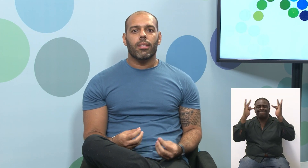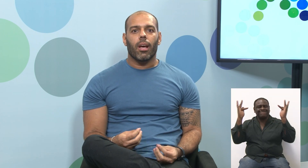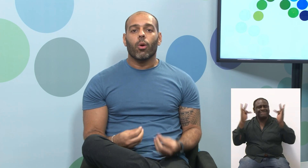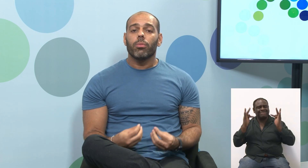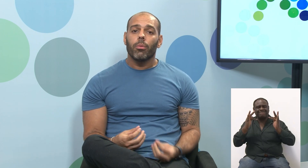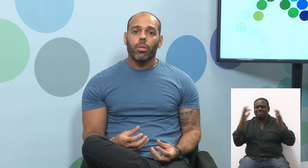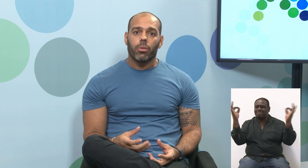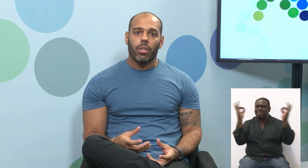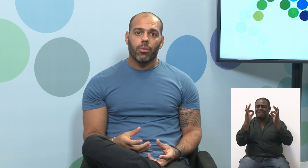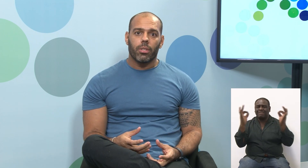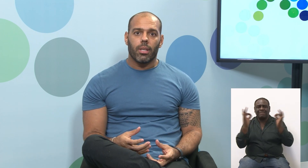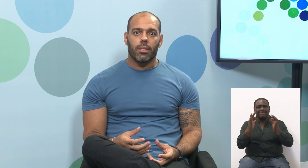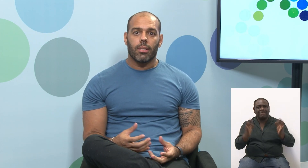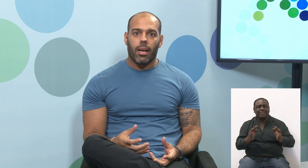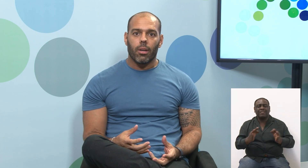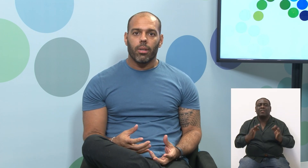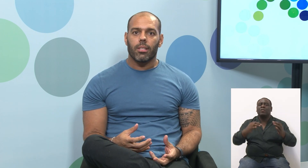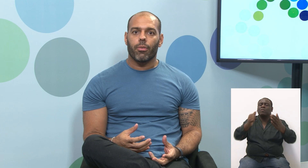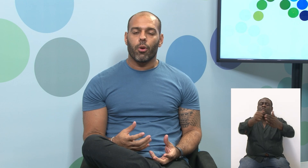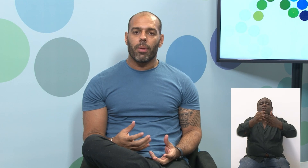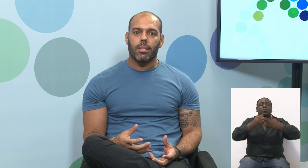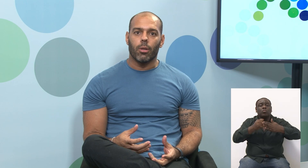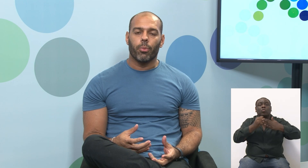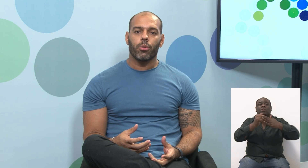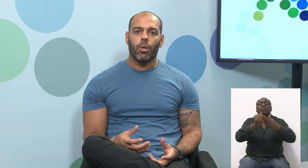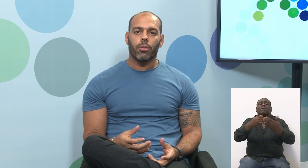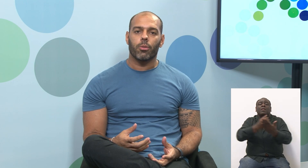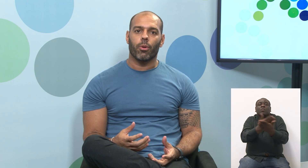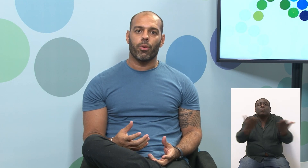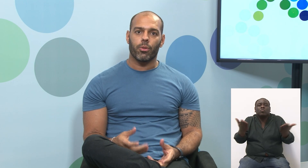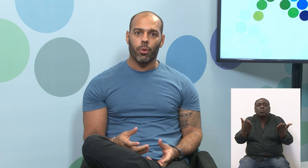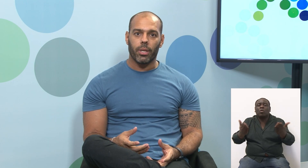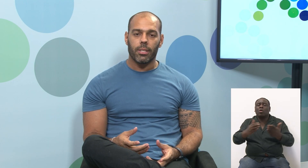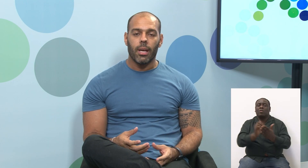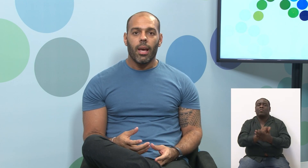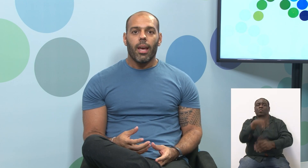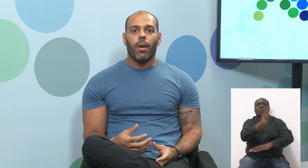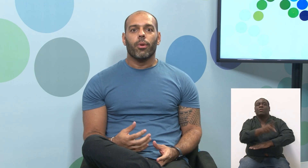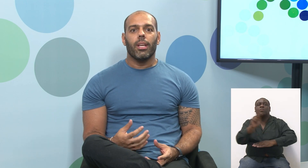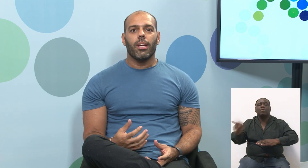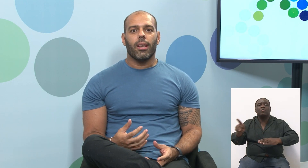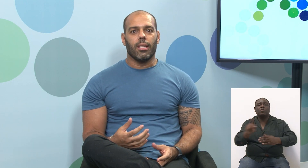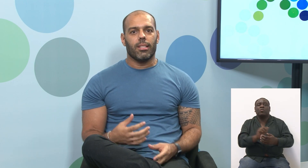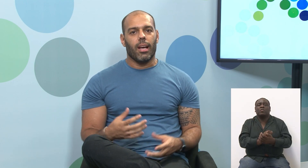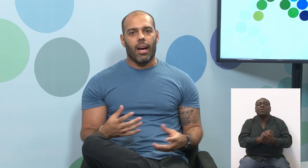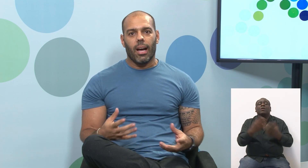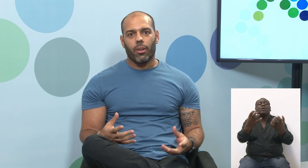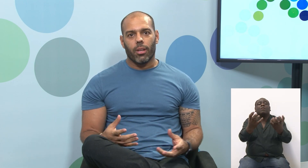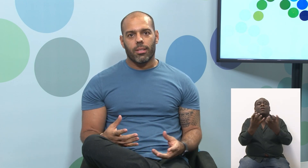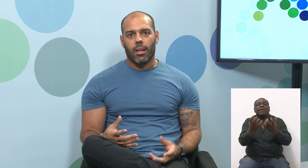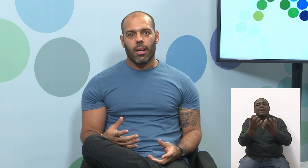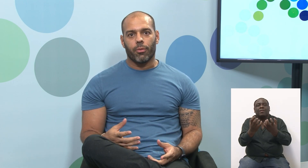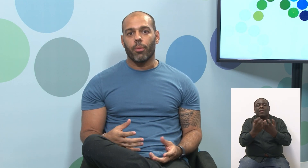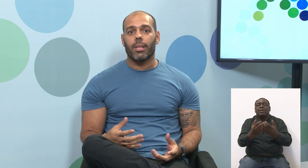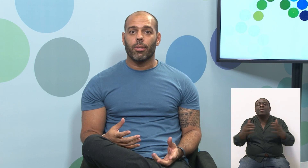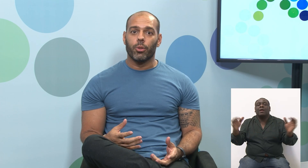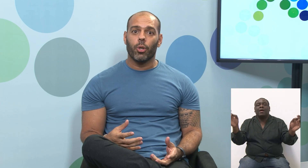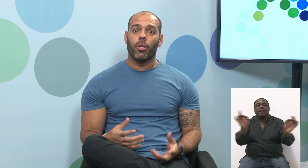quantas contribuições vocês deram nessa formação para os nossos professores. Eu queria encerrar a nossa formação de